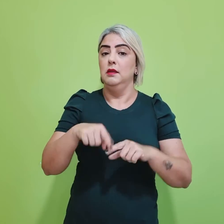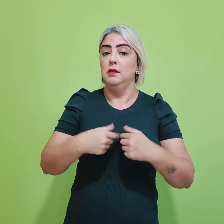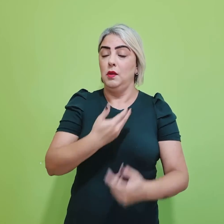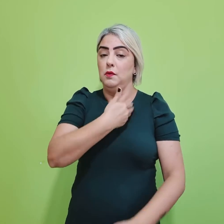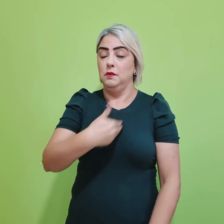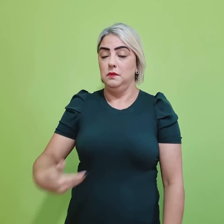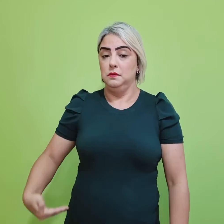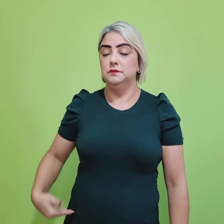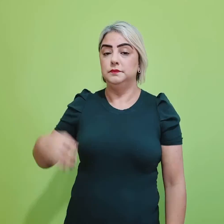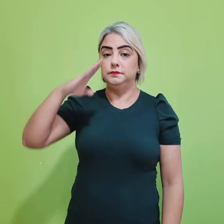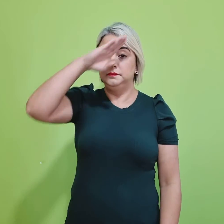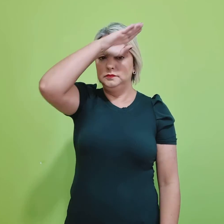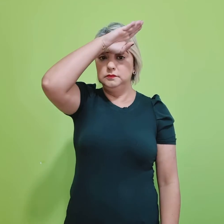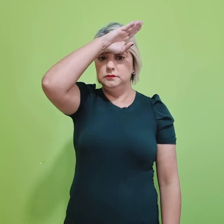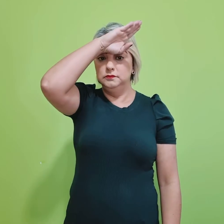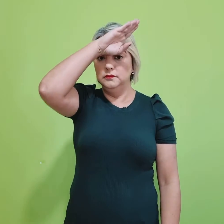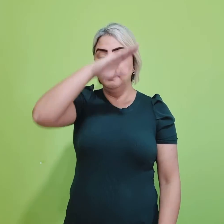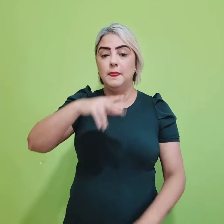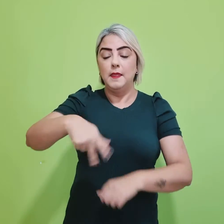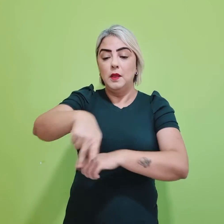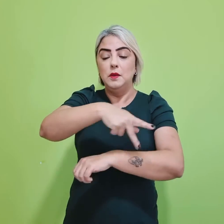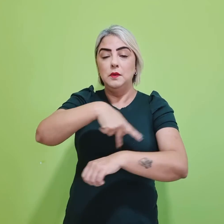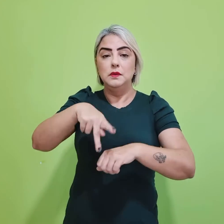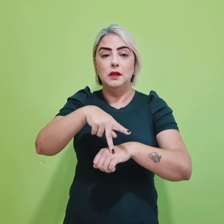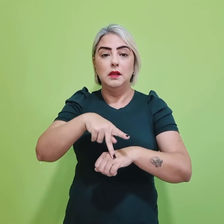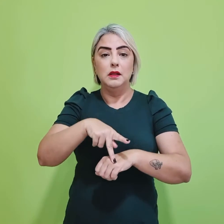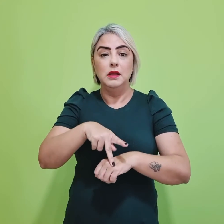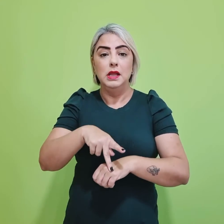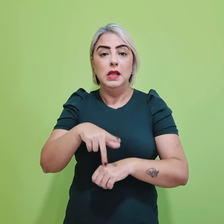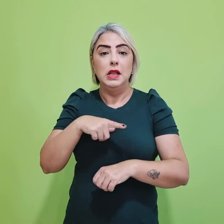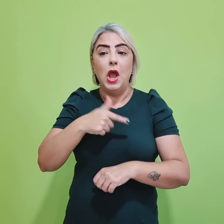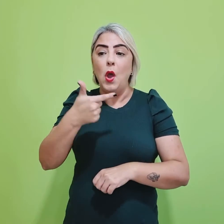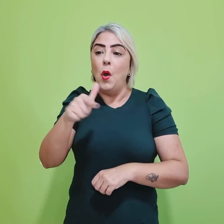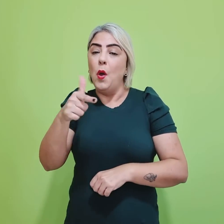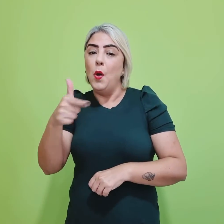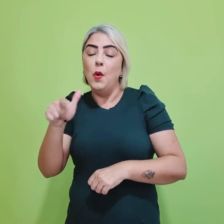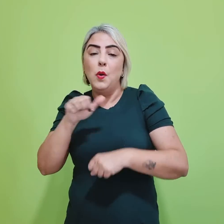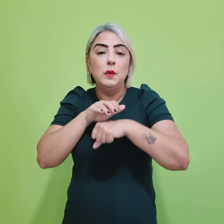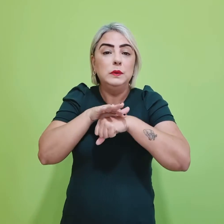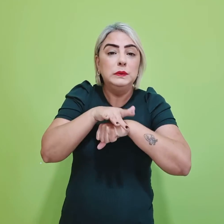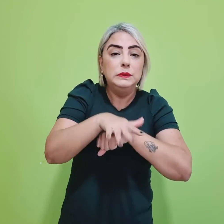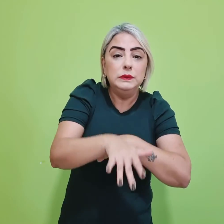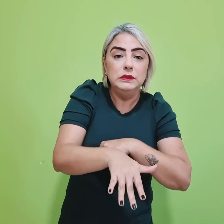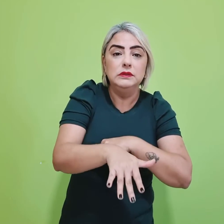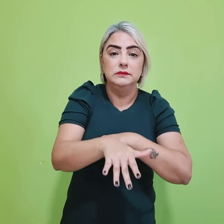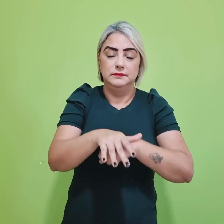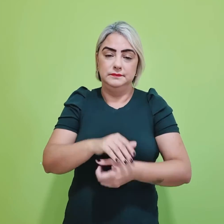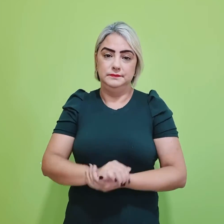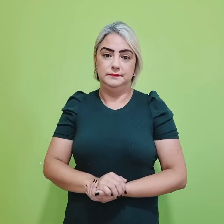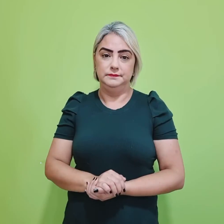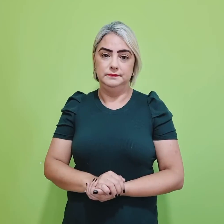causa do governo Bolsonaro, o país está tomado de outras pandemias e